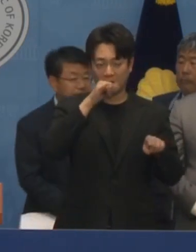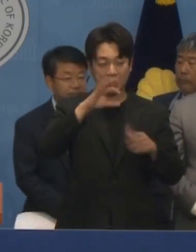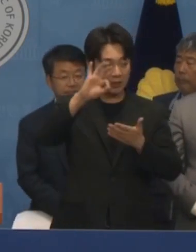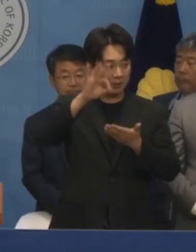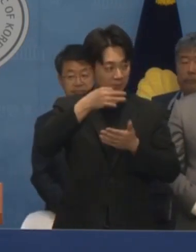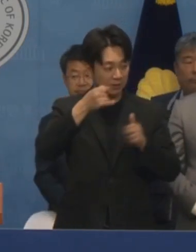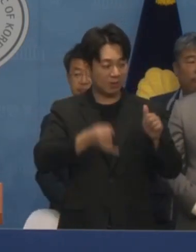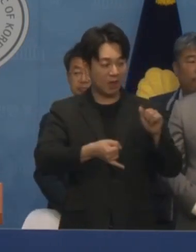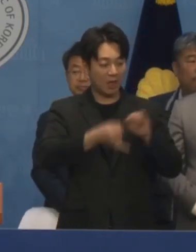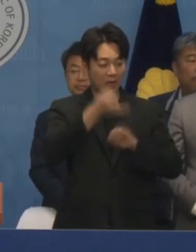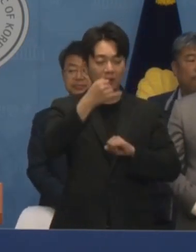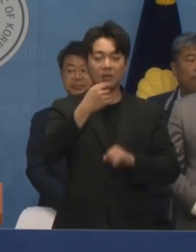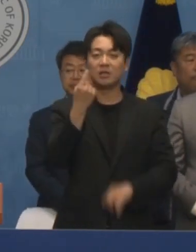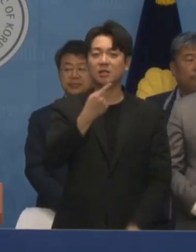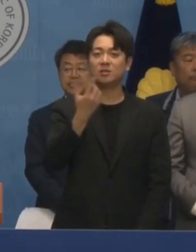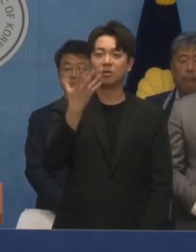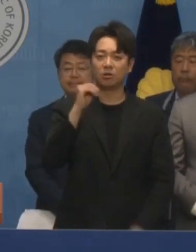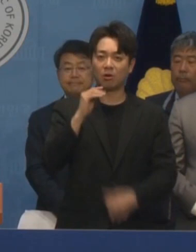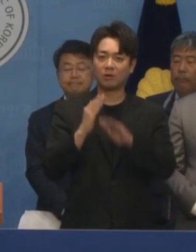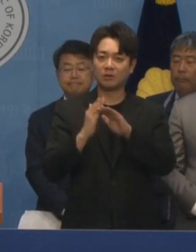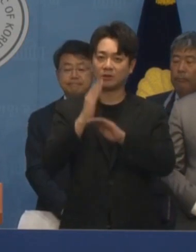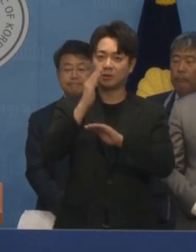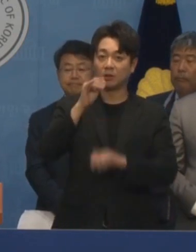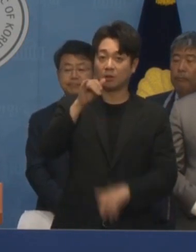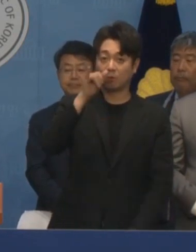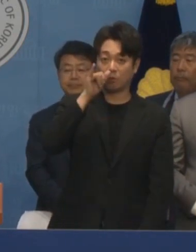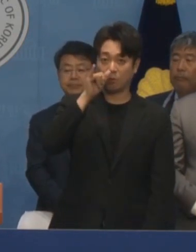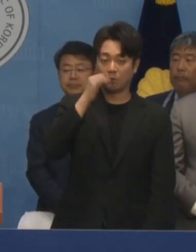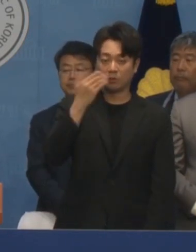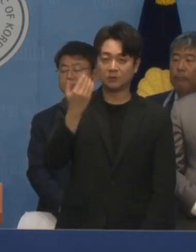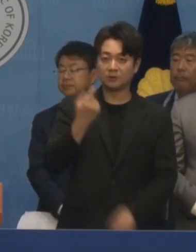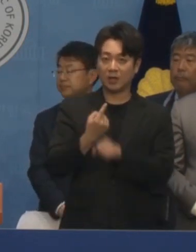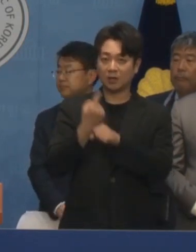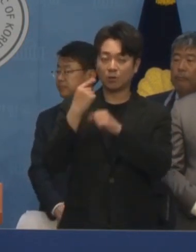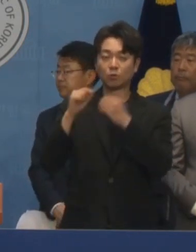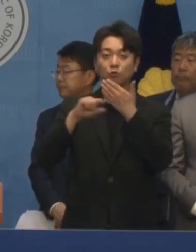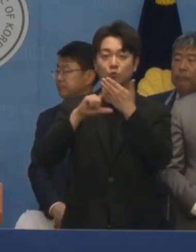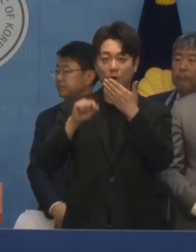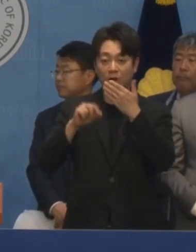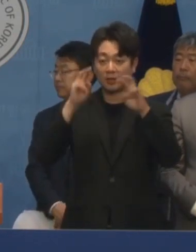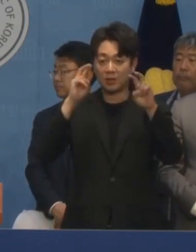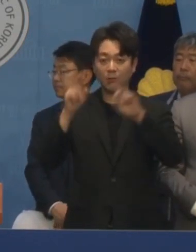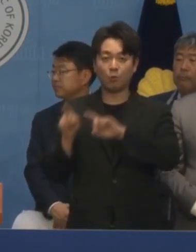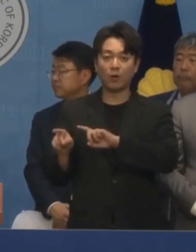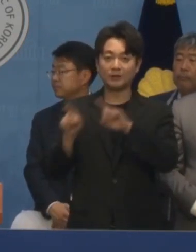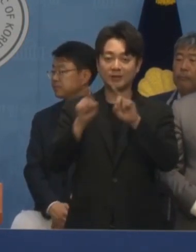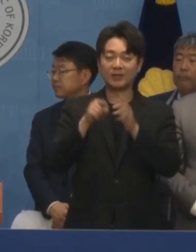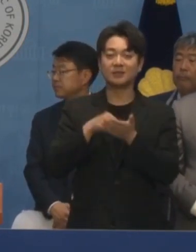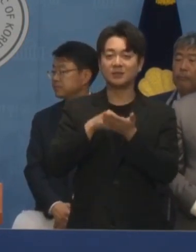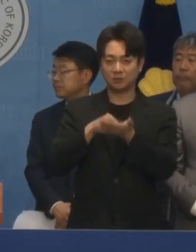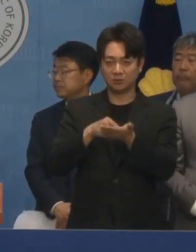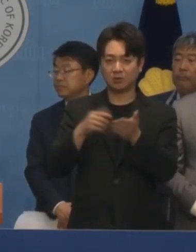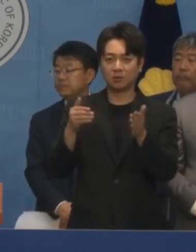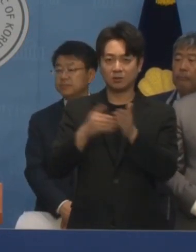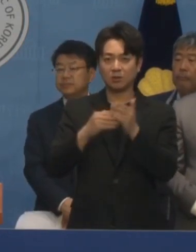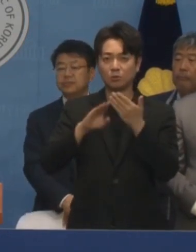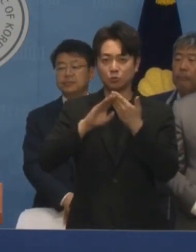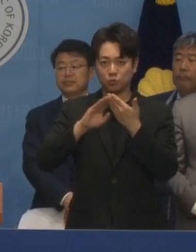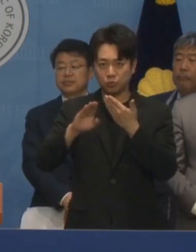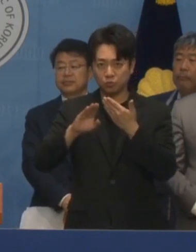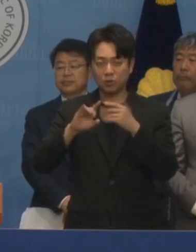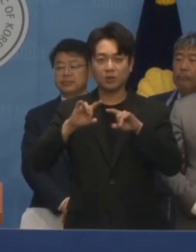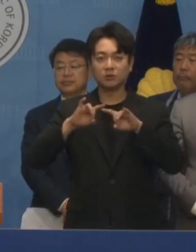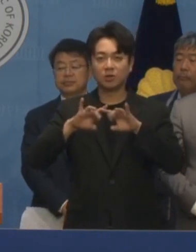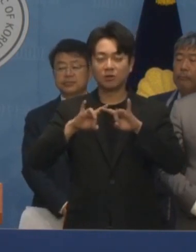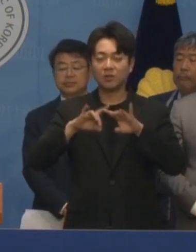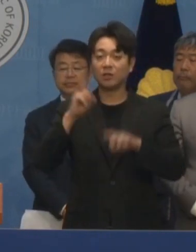넘어섰습니다. 이뿐만이 아닙니다. 지난해 9월 기업회생을 신청한 이후 올 7월까지 전기요금 5억